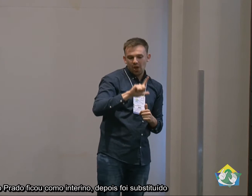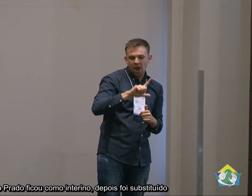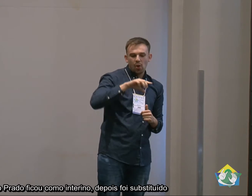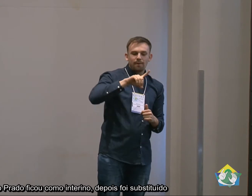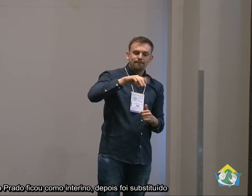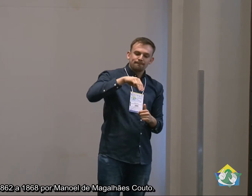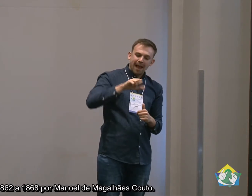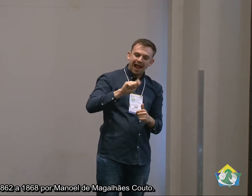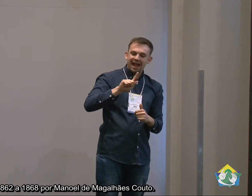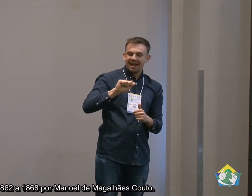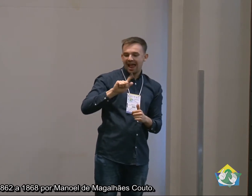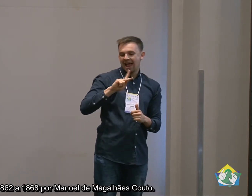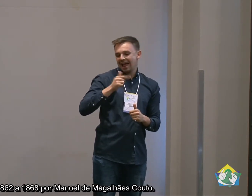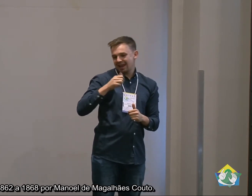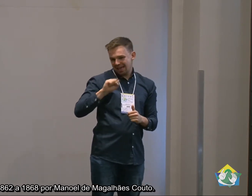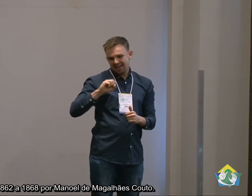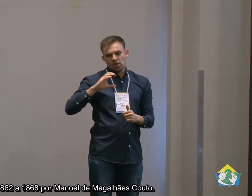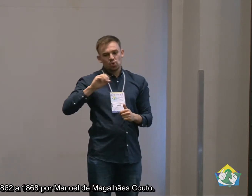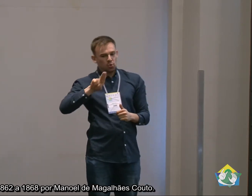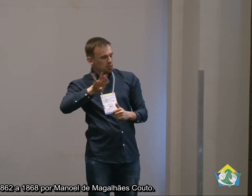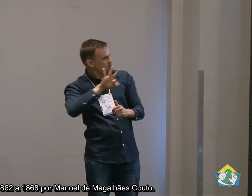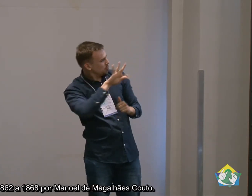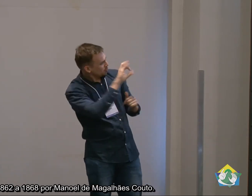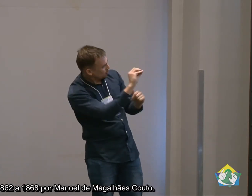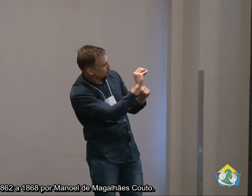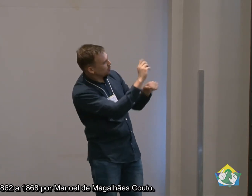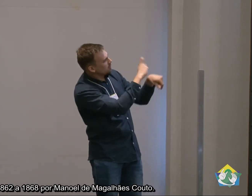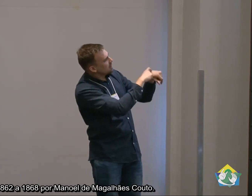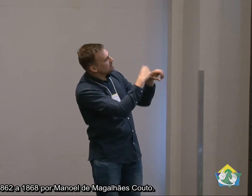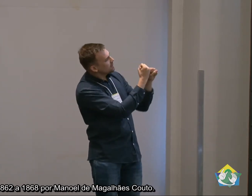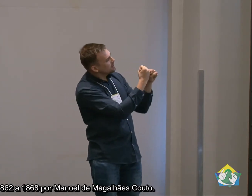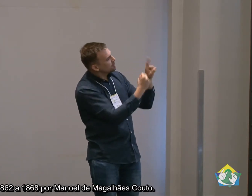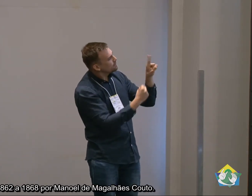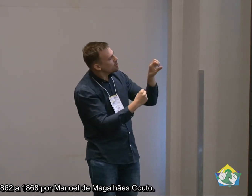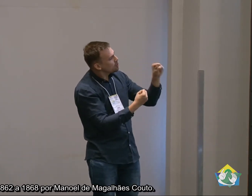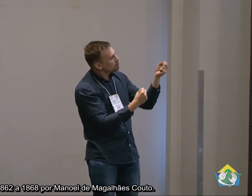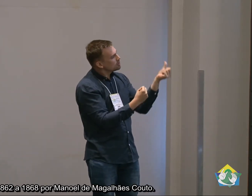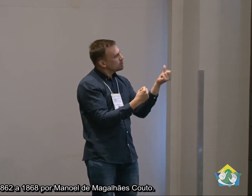substituído em 1862 a 68 por Manuel de Magalhães Couto